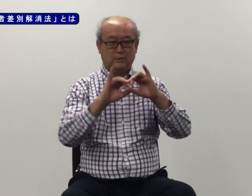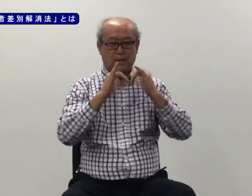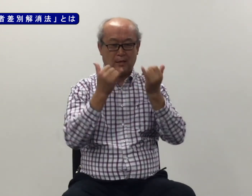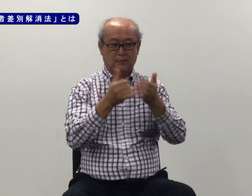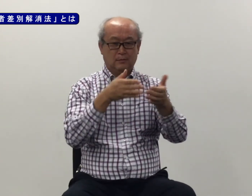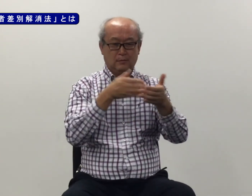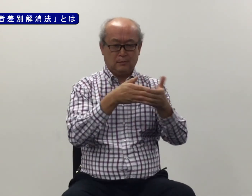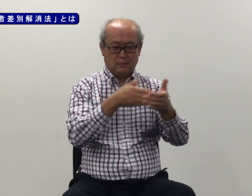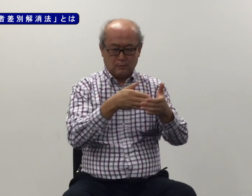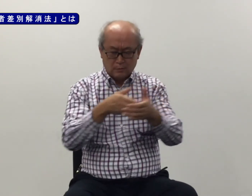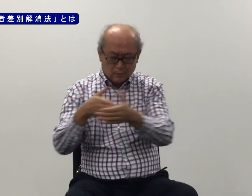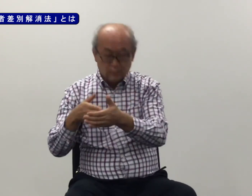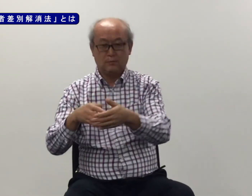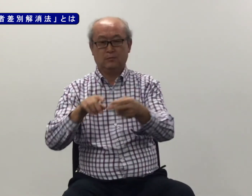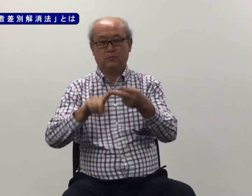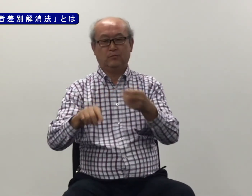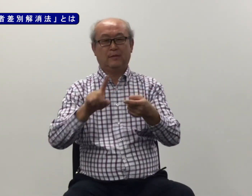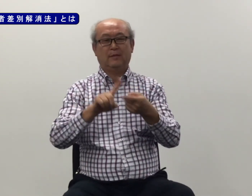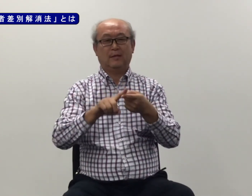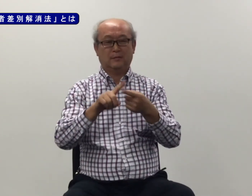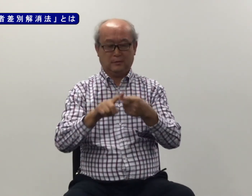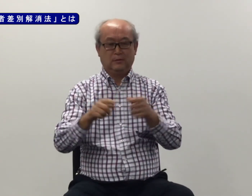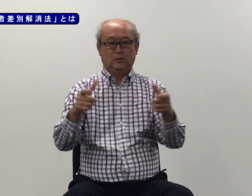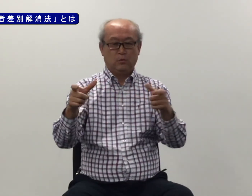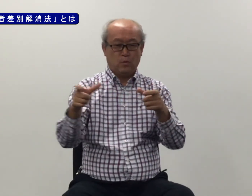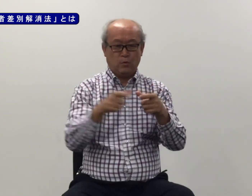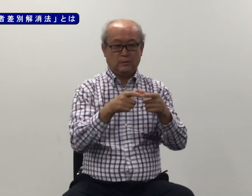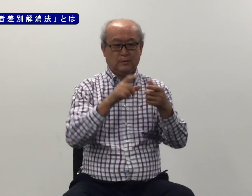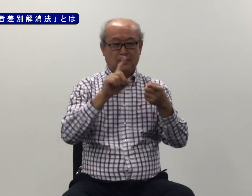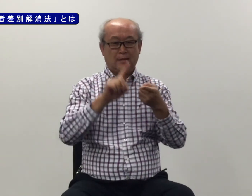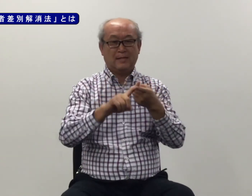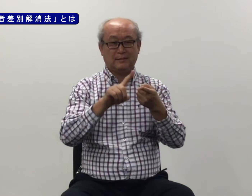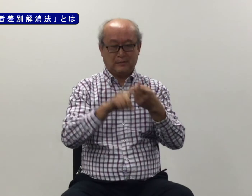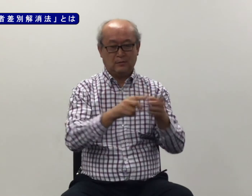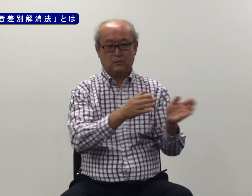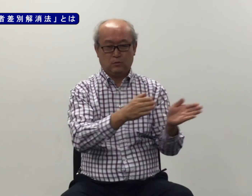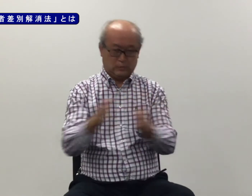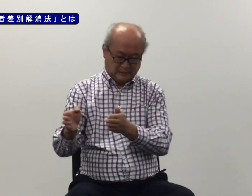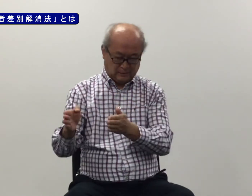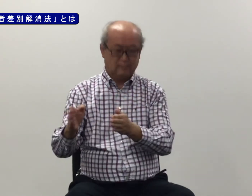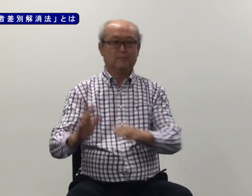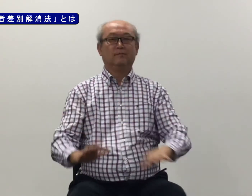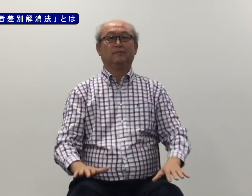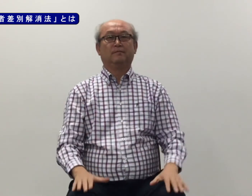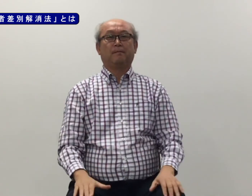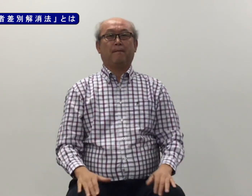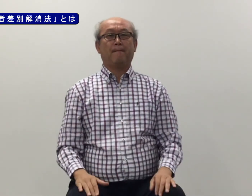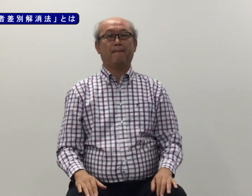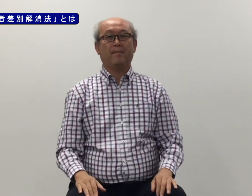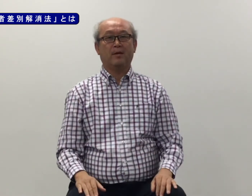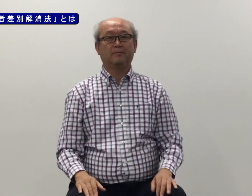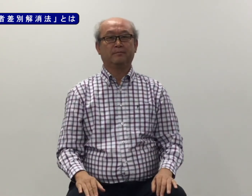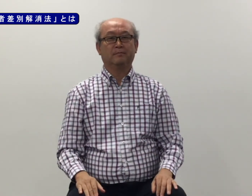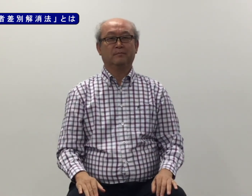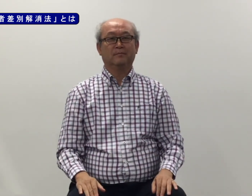いけないこともう一つは社会的障壁を取り除くために合理的配慮をすることです